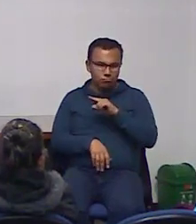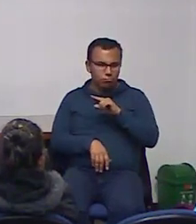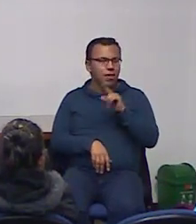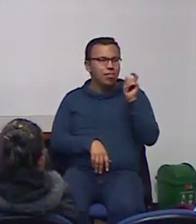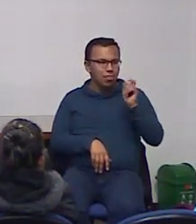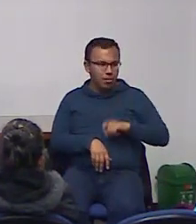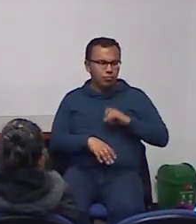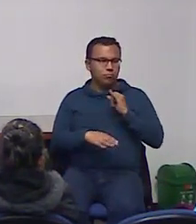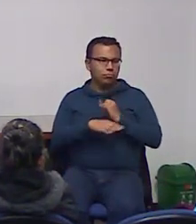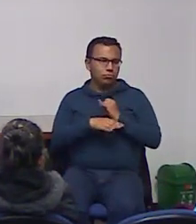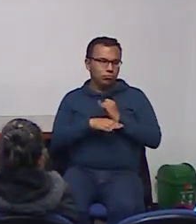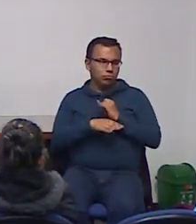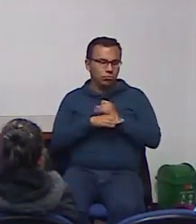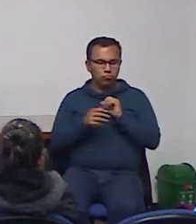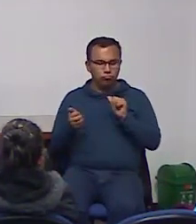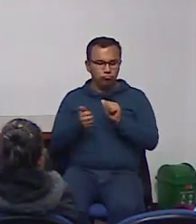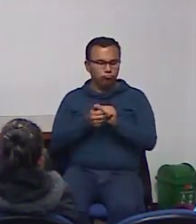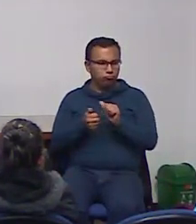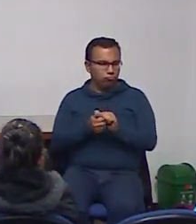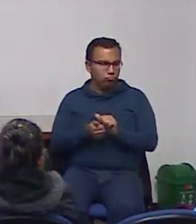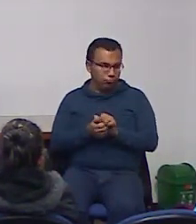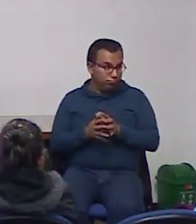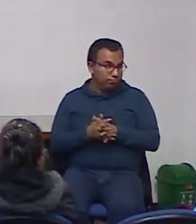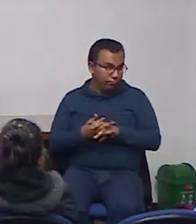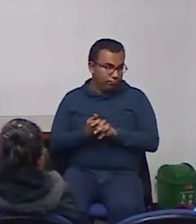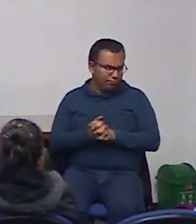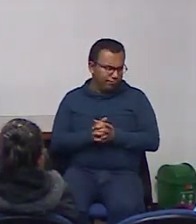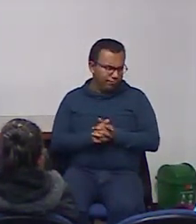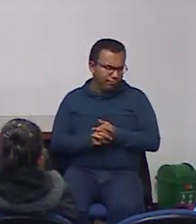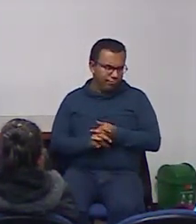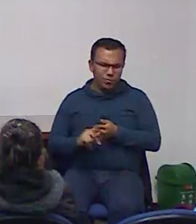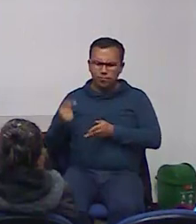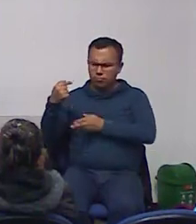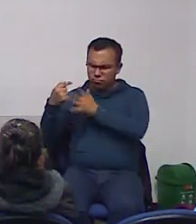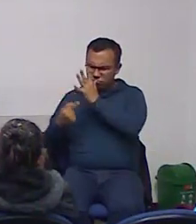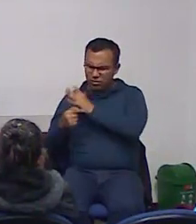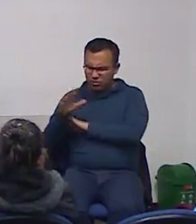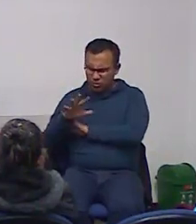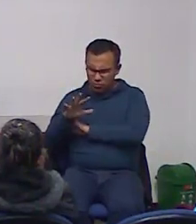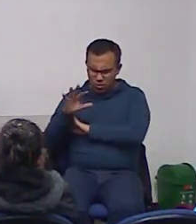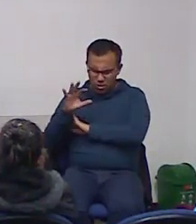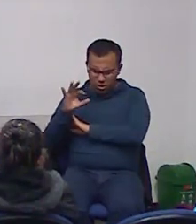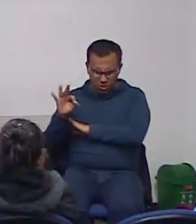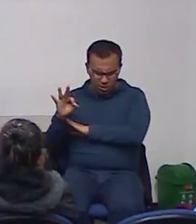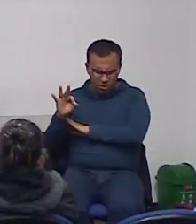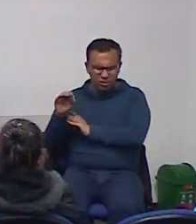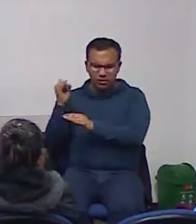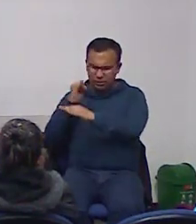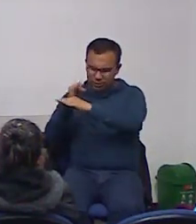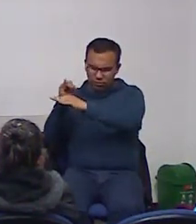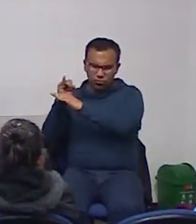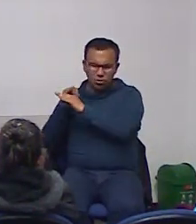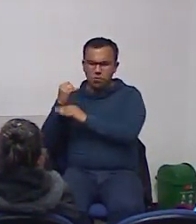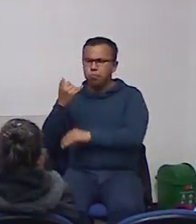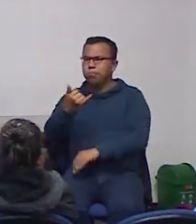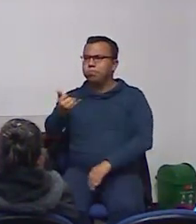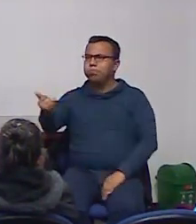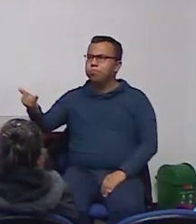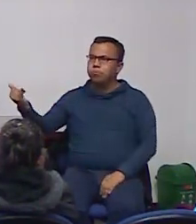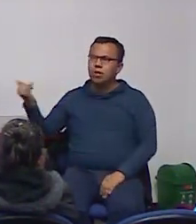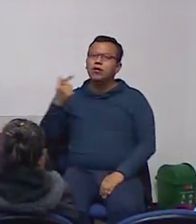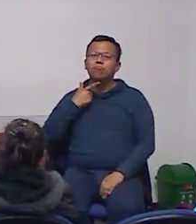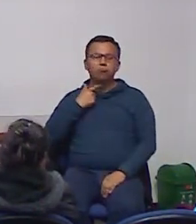tienen que ir a una institución a tener un acompañamiento Sí pues ves bar una lista de 50 y punta de instituciones y ellos van a a donde